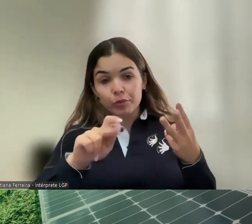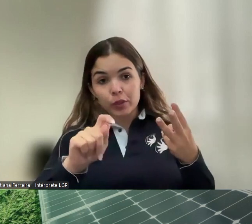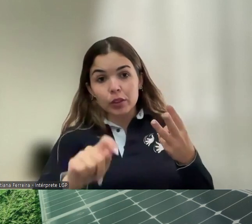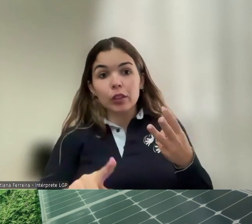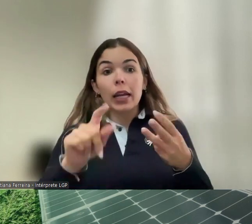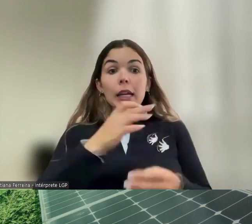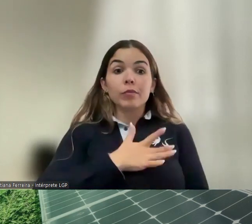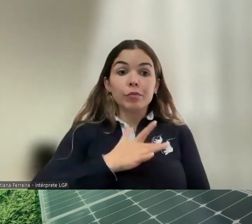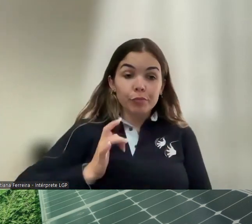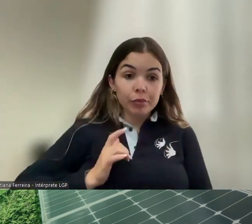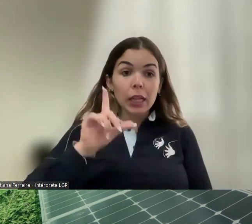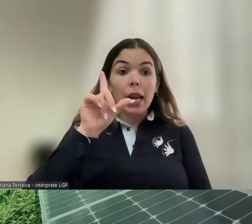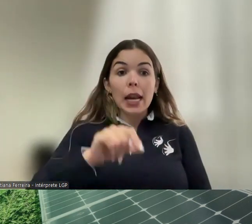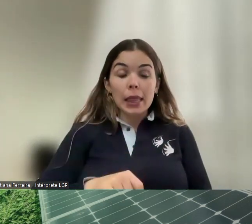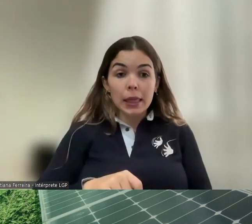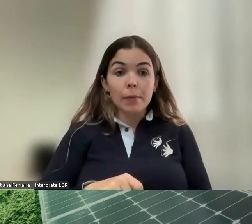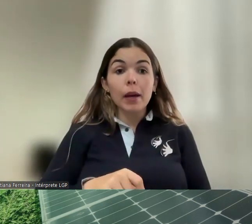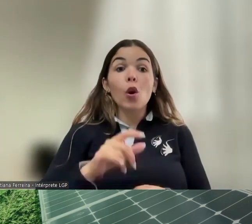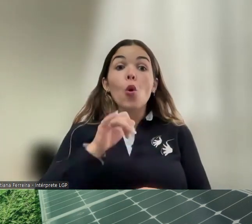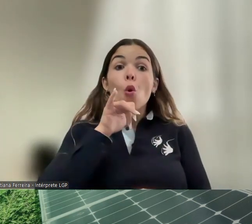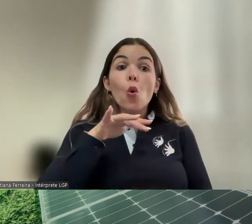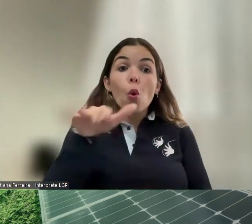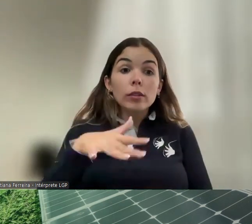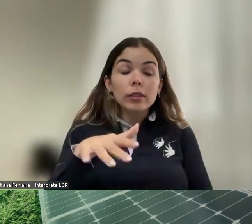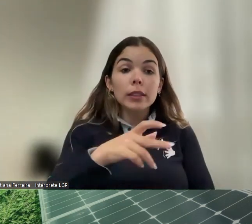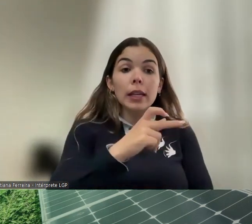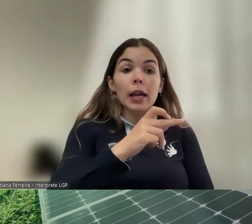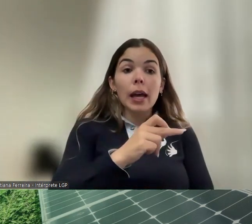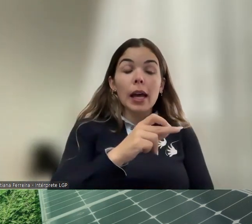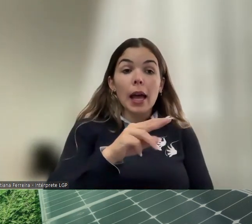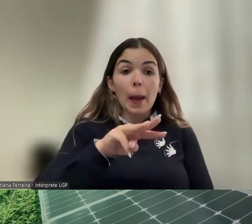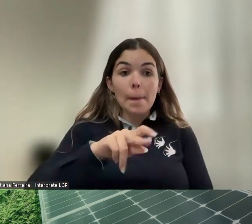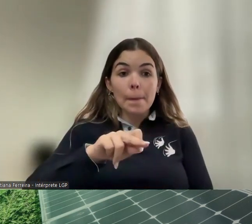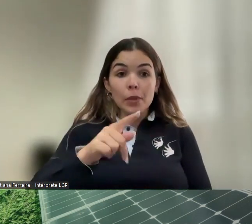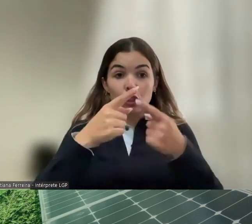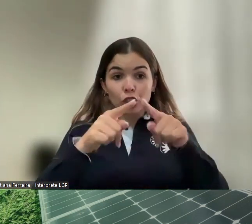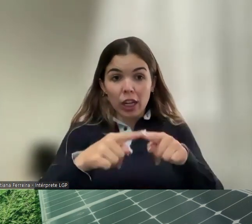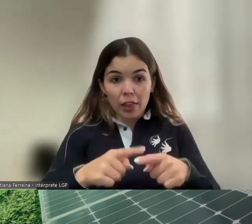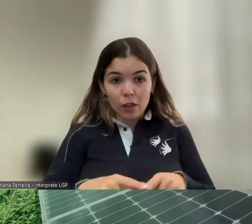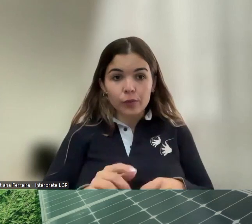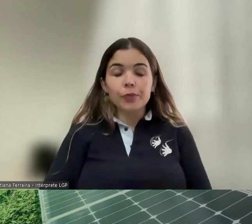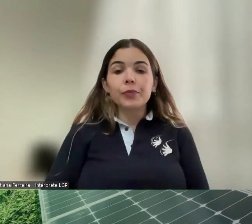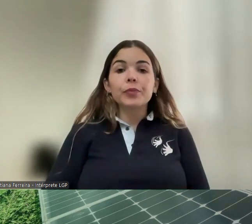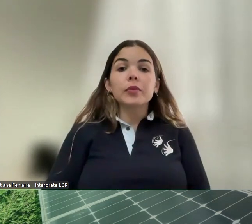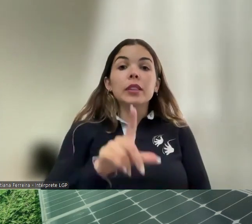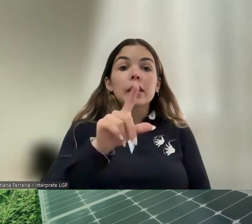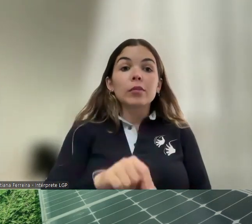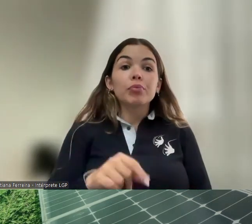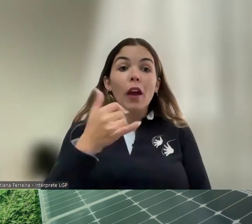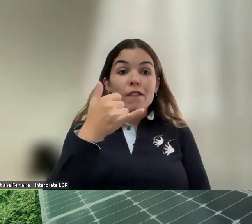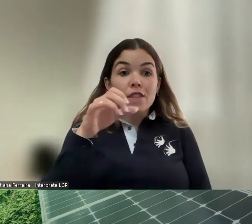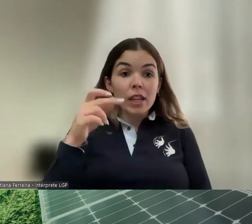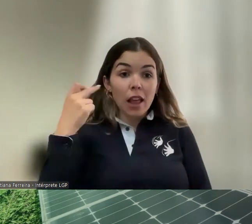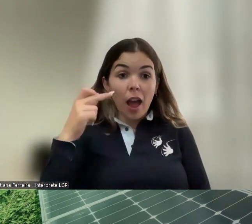Europe, IIED Europe, em Amsterdão. O Alexandre tem mais de 20 anos de experiência em instituições